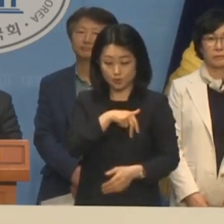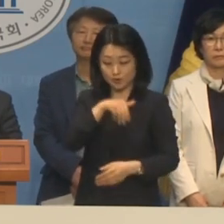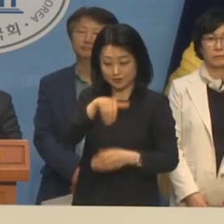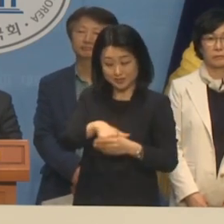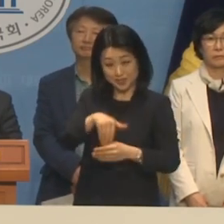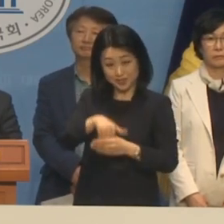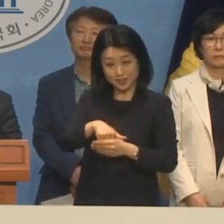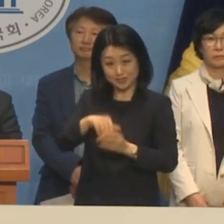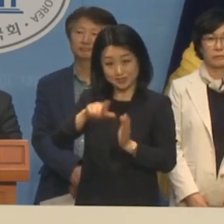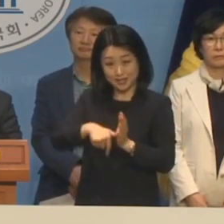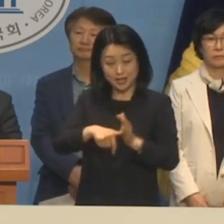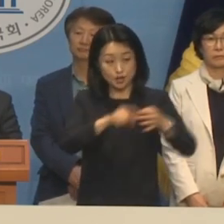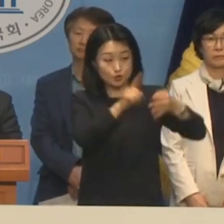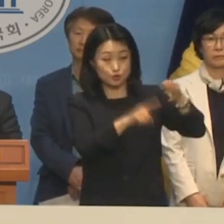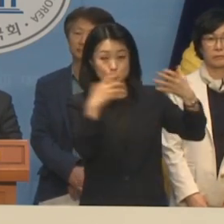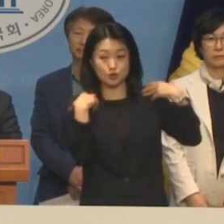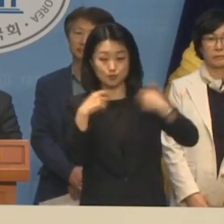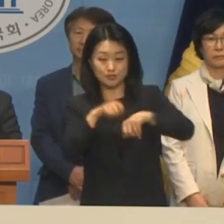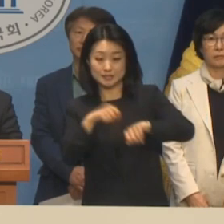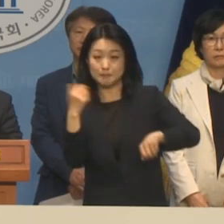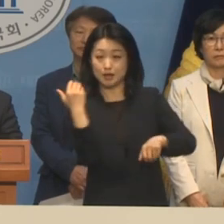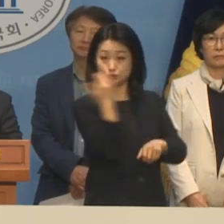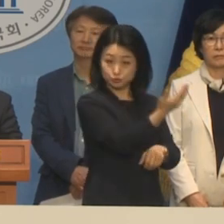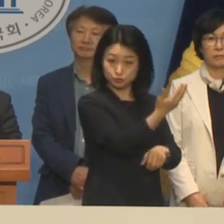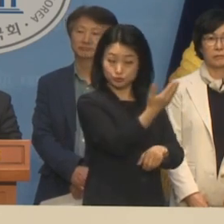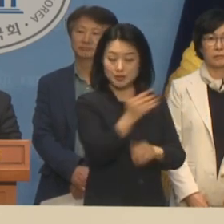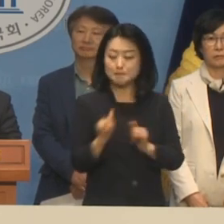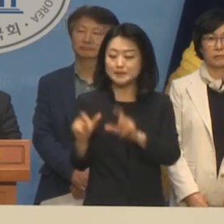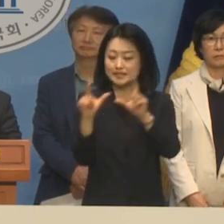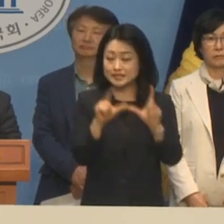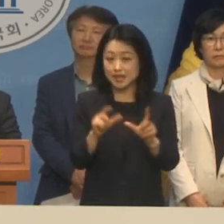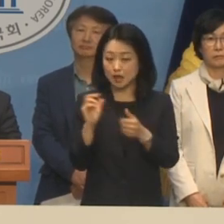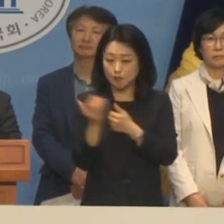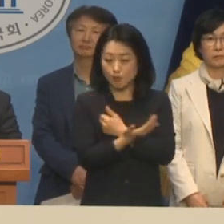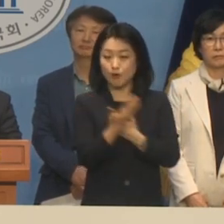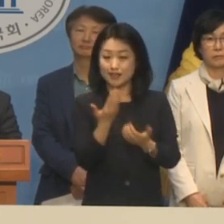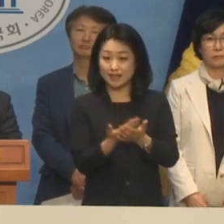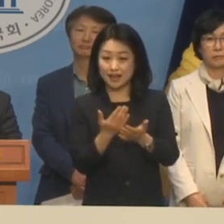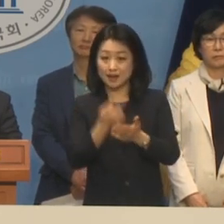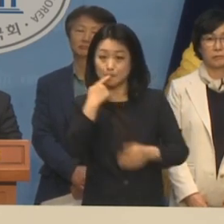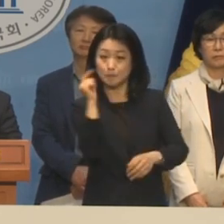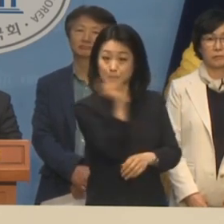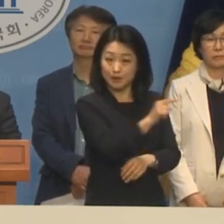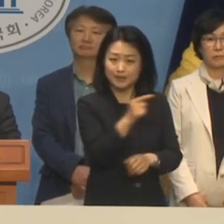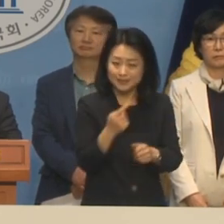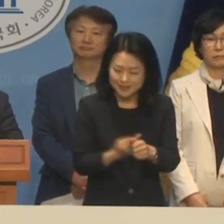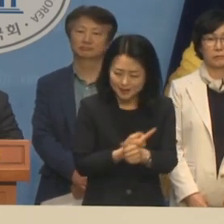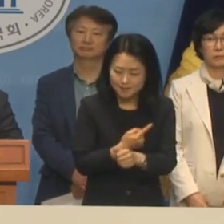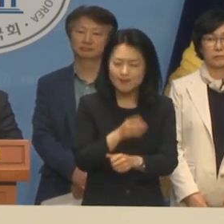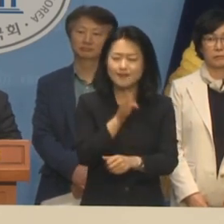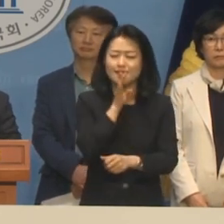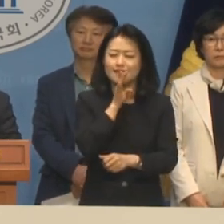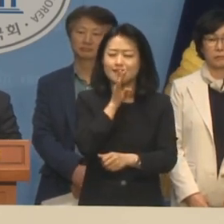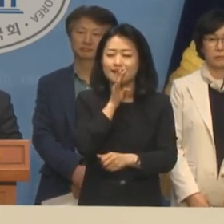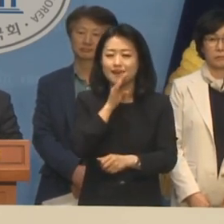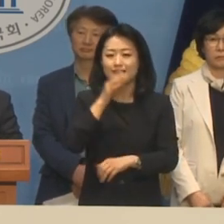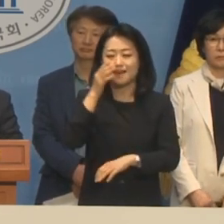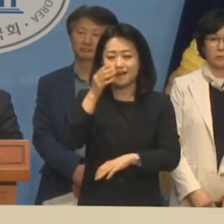민심이 윤석열 정부를 심판하였고 민생을 돌보라는 명령이 내려졌기에 가능한 결과였습니다.